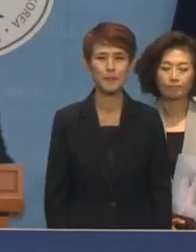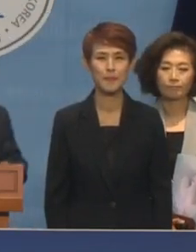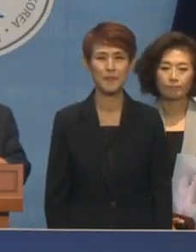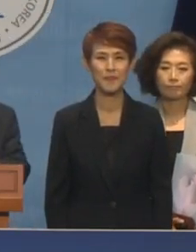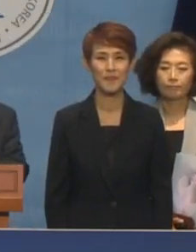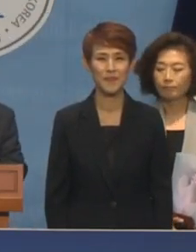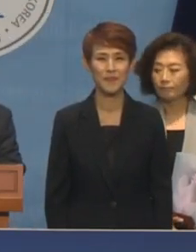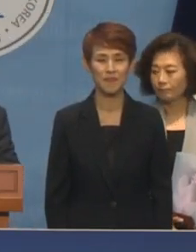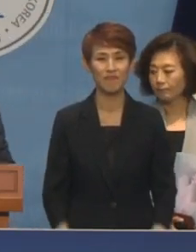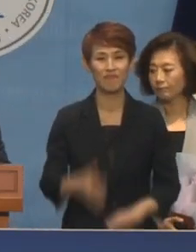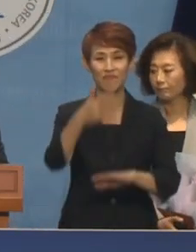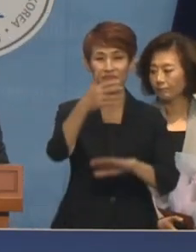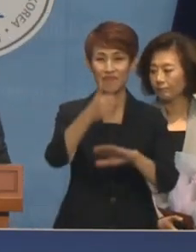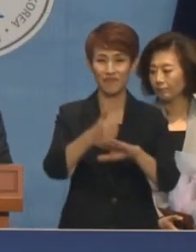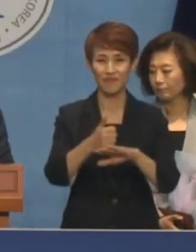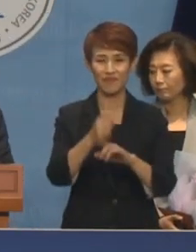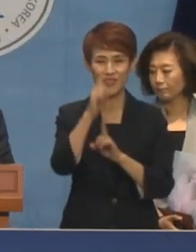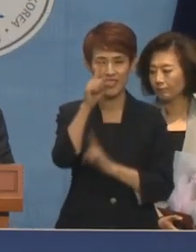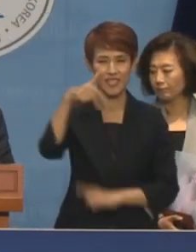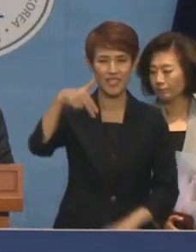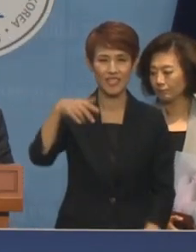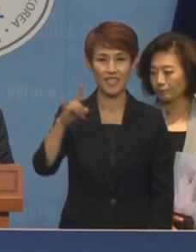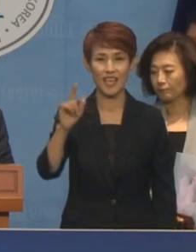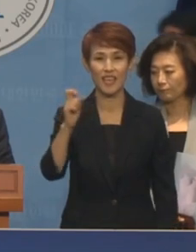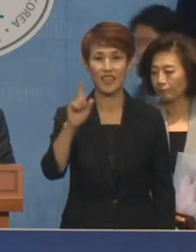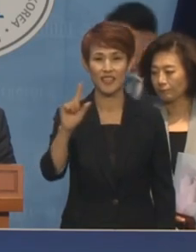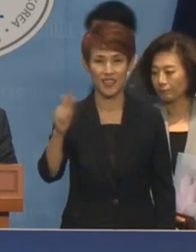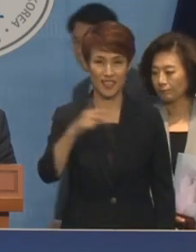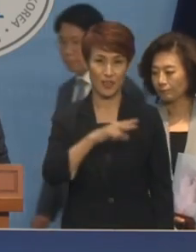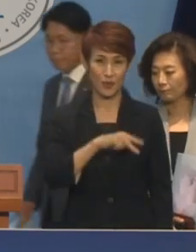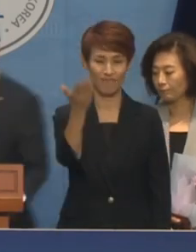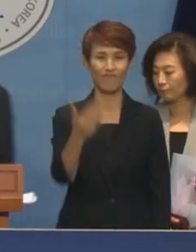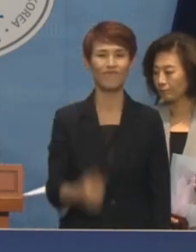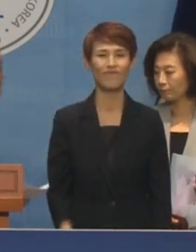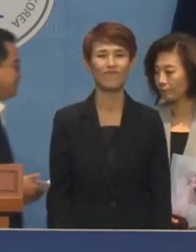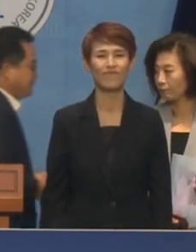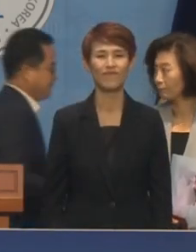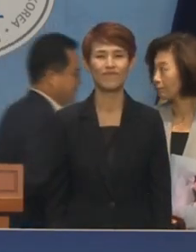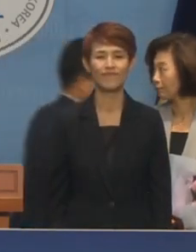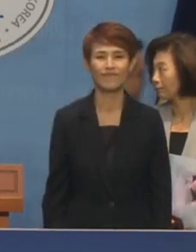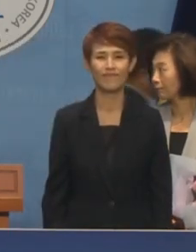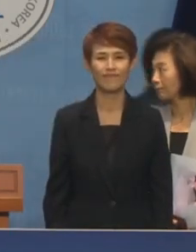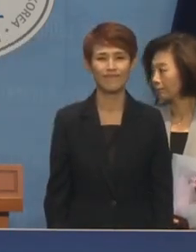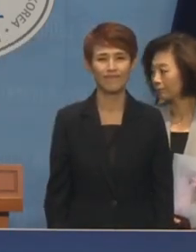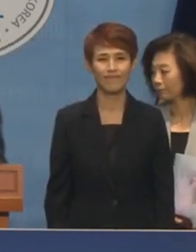네, 이제 마지막으로 이재관 의원님의 말씀이 있겠습니다.